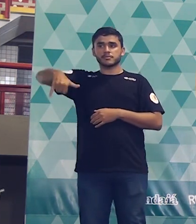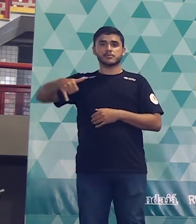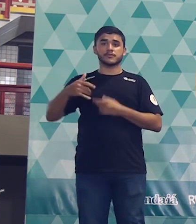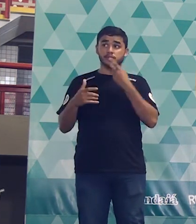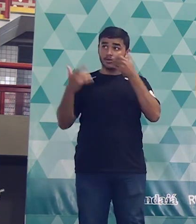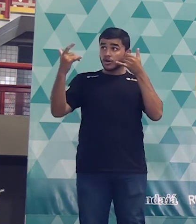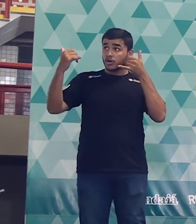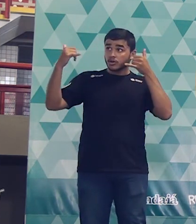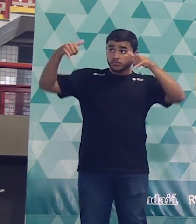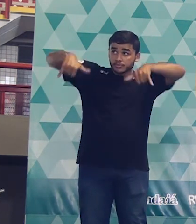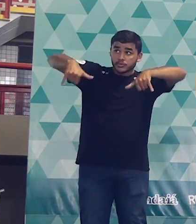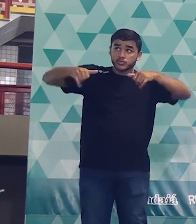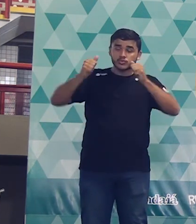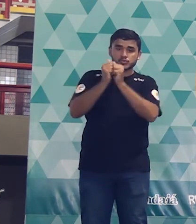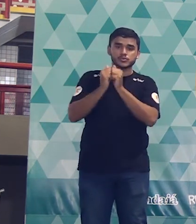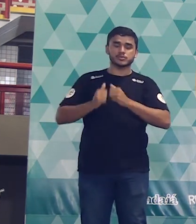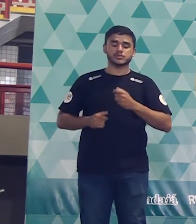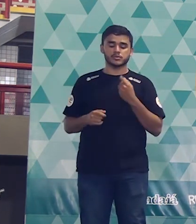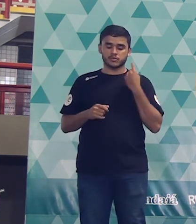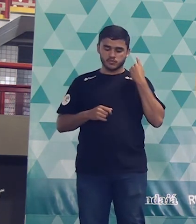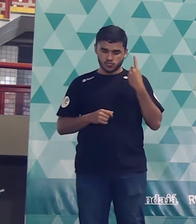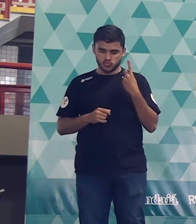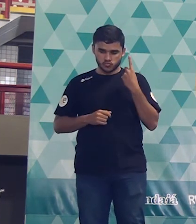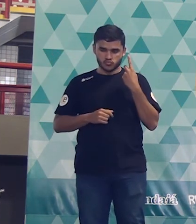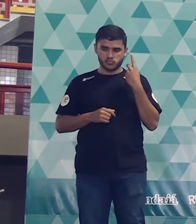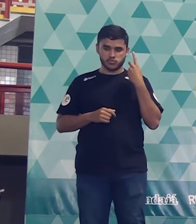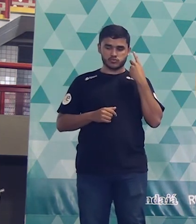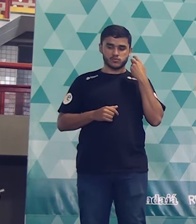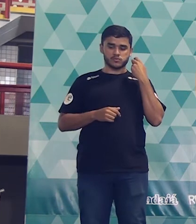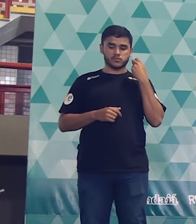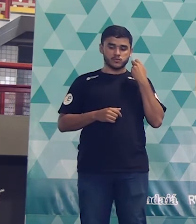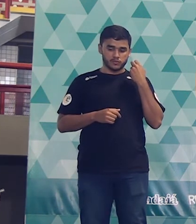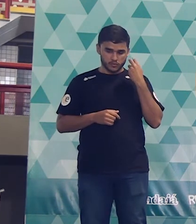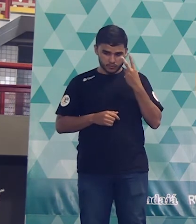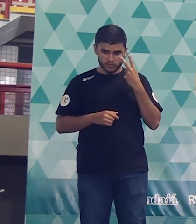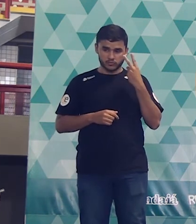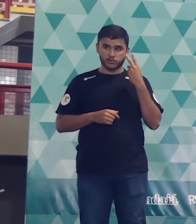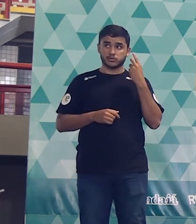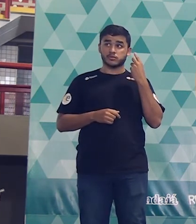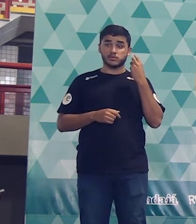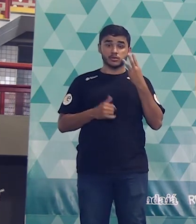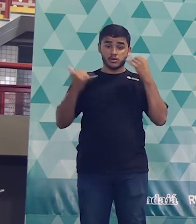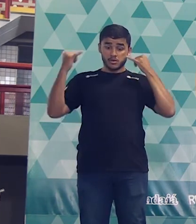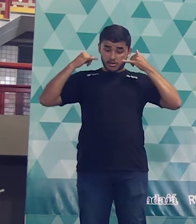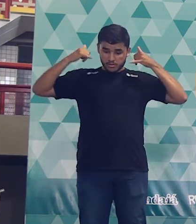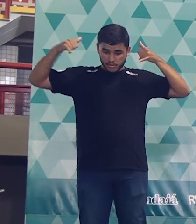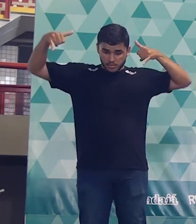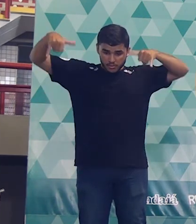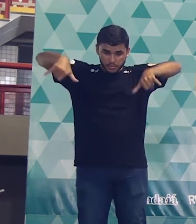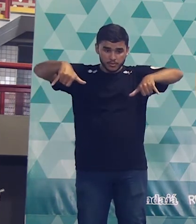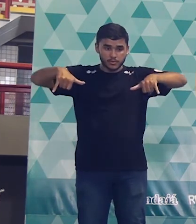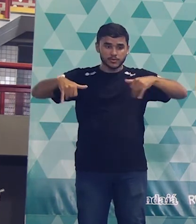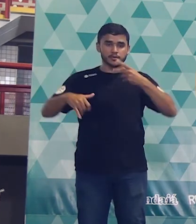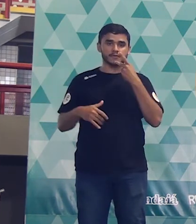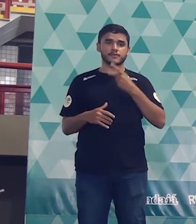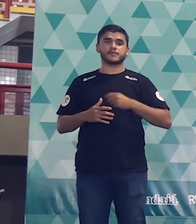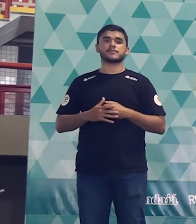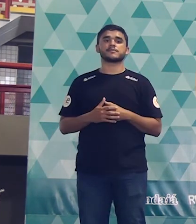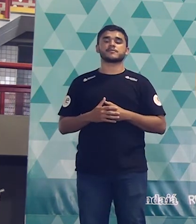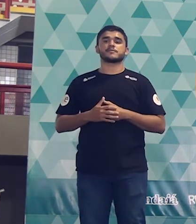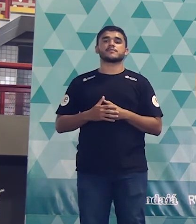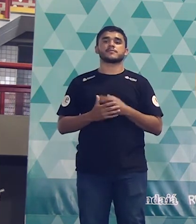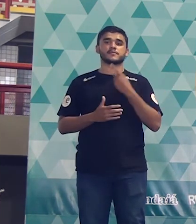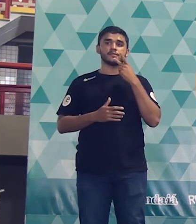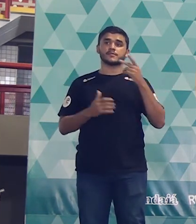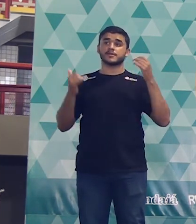juntos. Tá. Conta até 3. 1, 2, 2,5. Ainda tinha um 2,75.